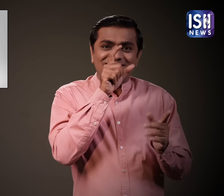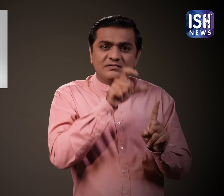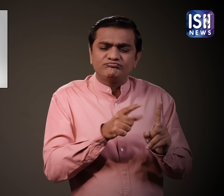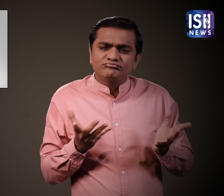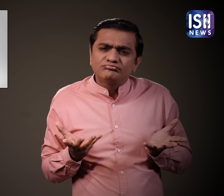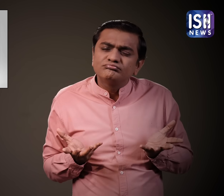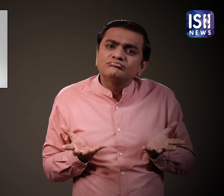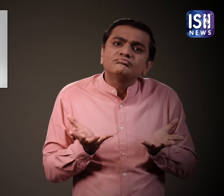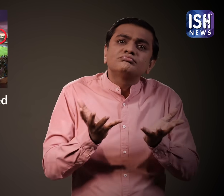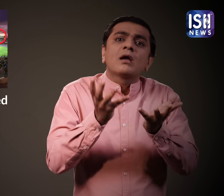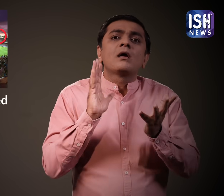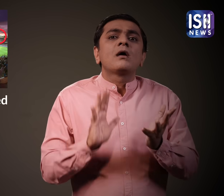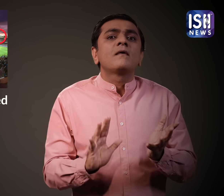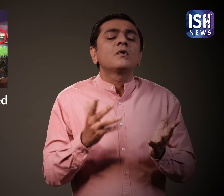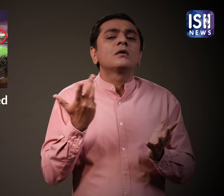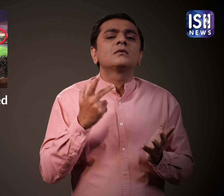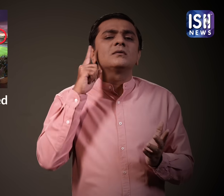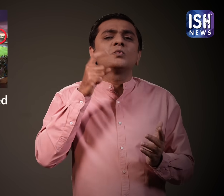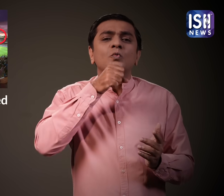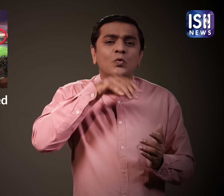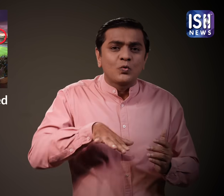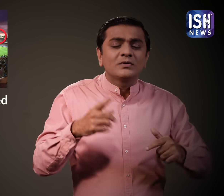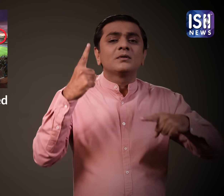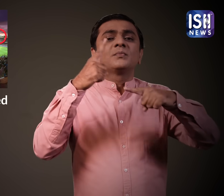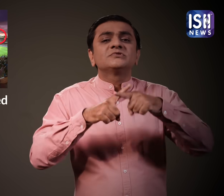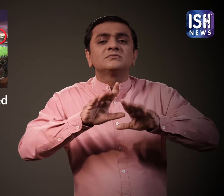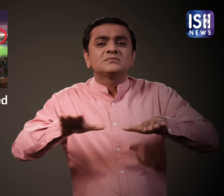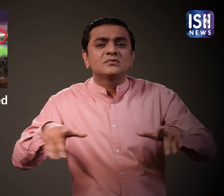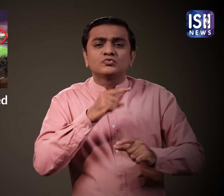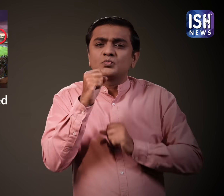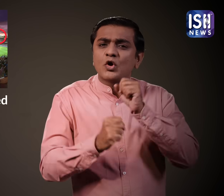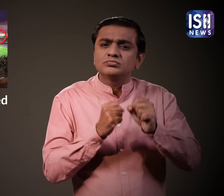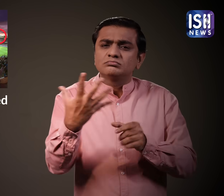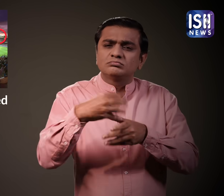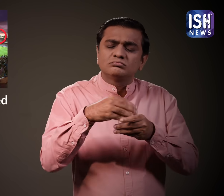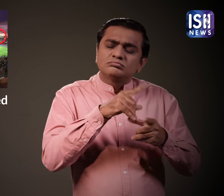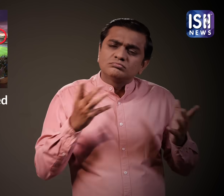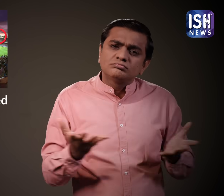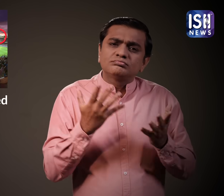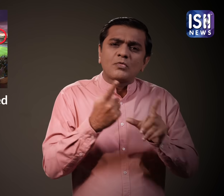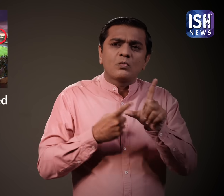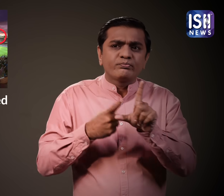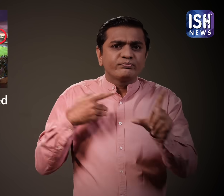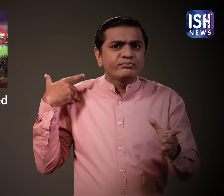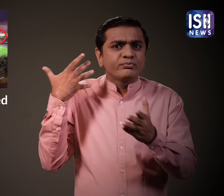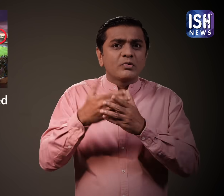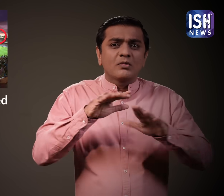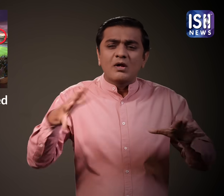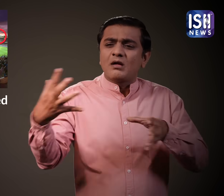उनकी पहल पूरे भारत में 21.5 मिलियन से अधिक बच्चों और युवाओं